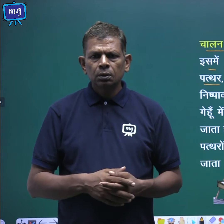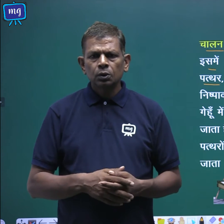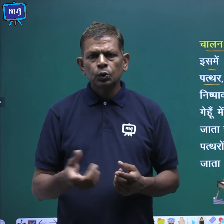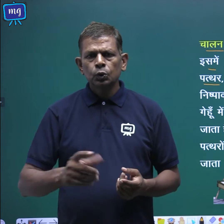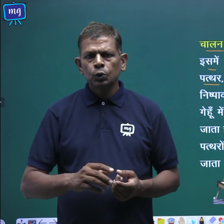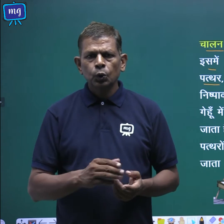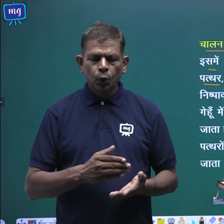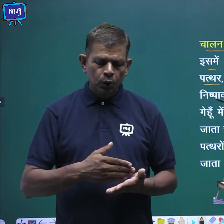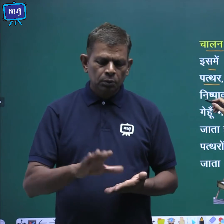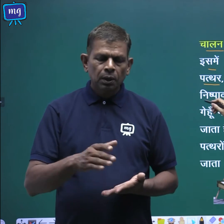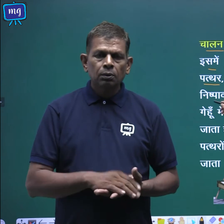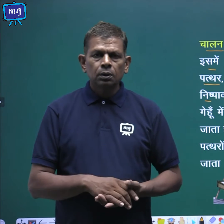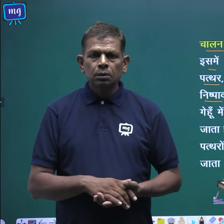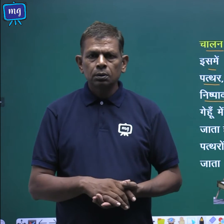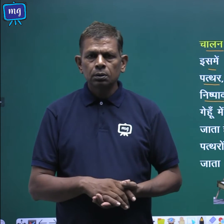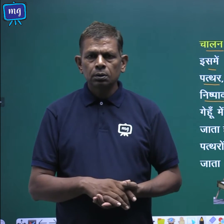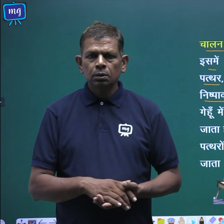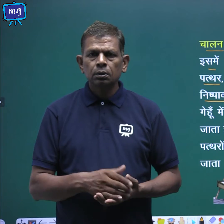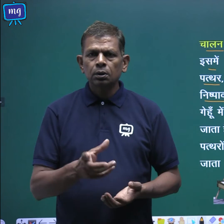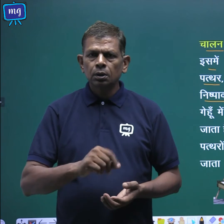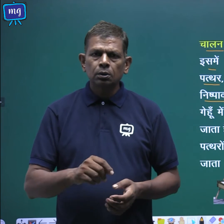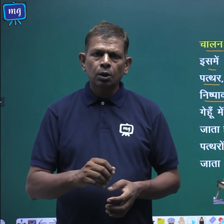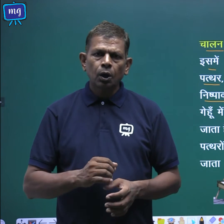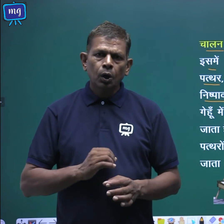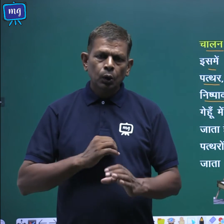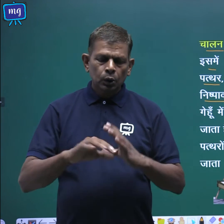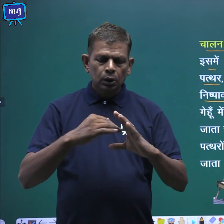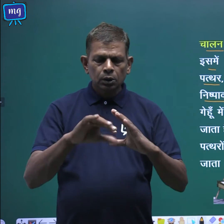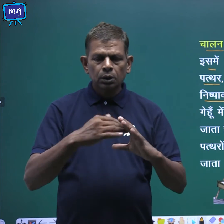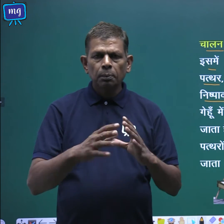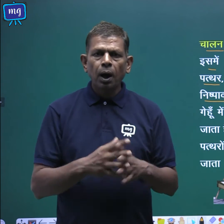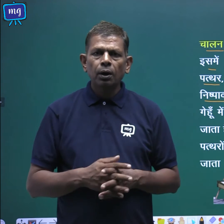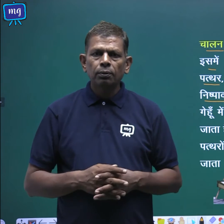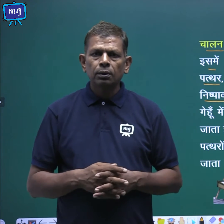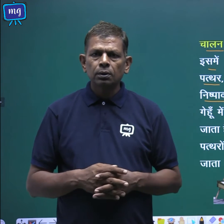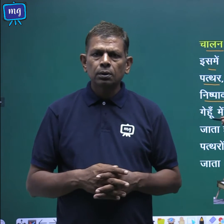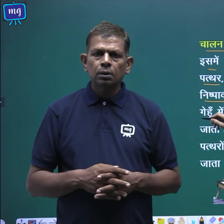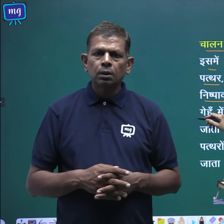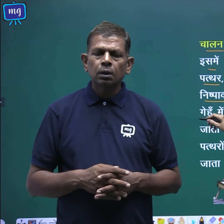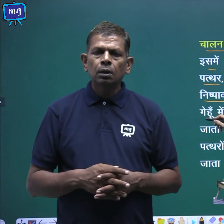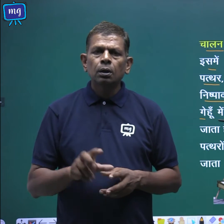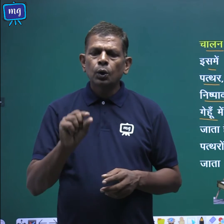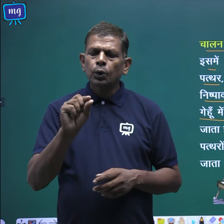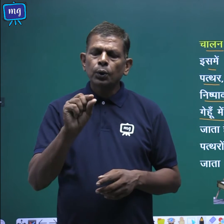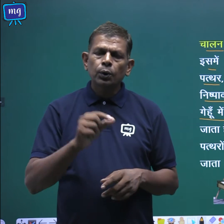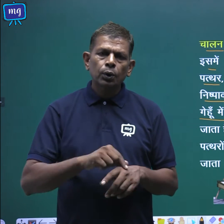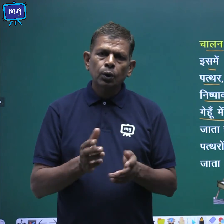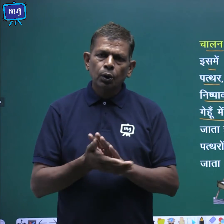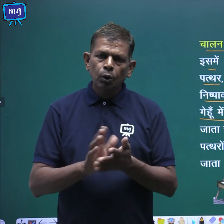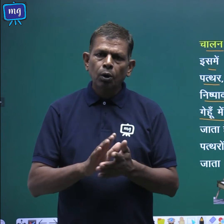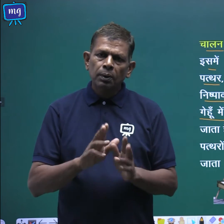जो निष्पावन तथा थ्रेशिंग के बाद गेहूं में रह जाते हैं